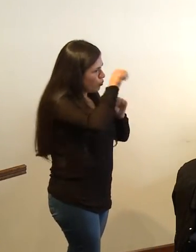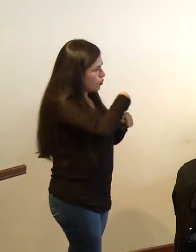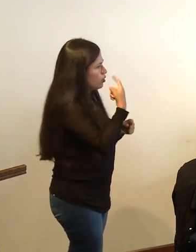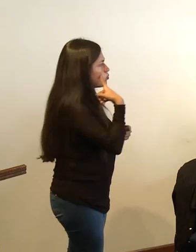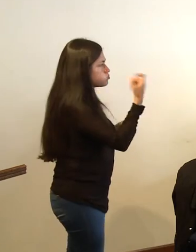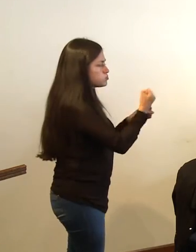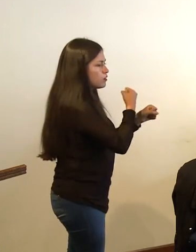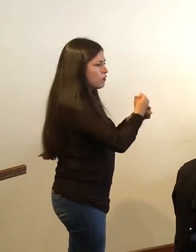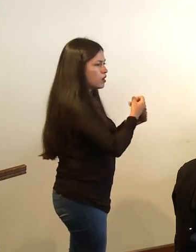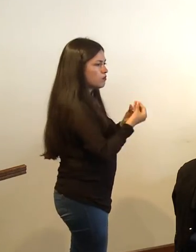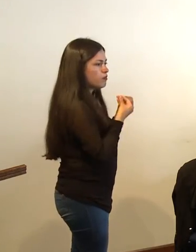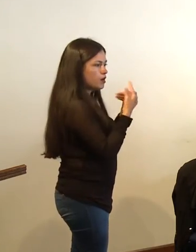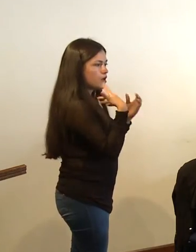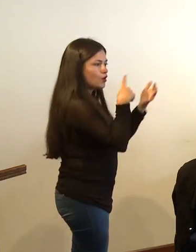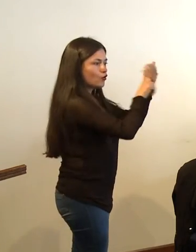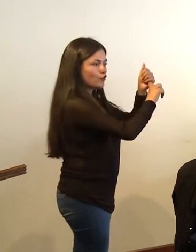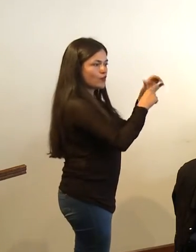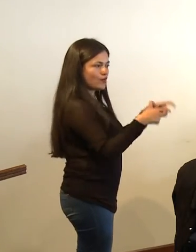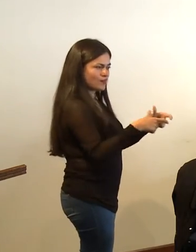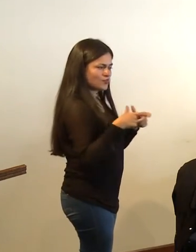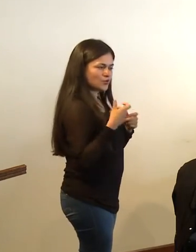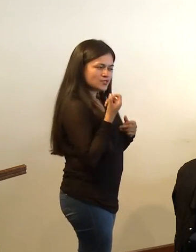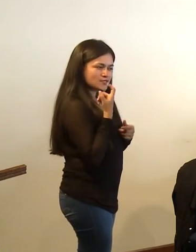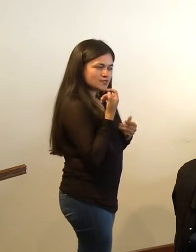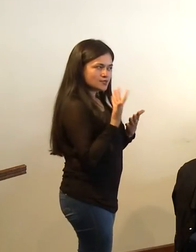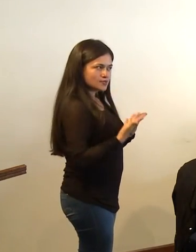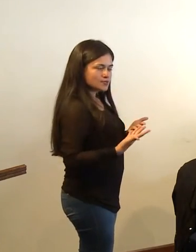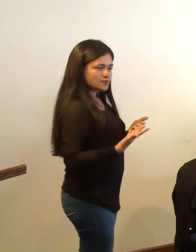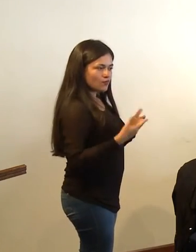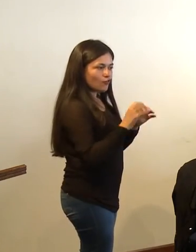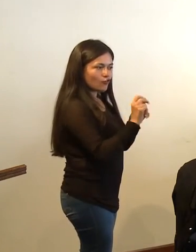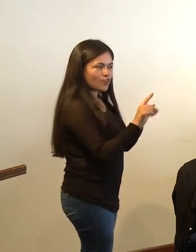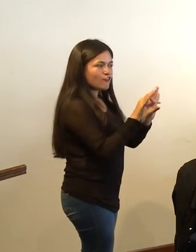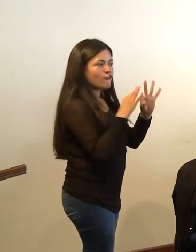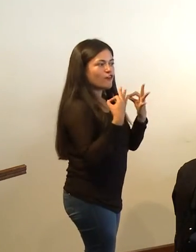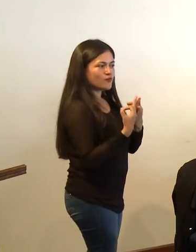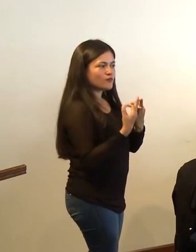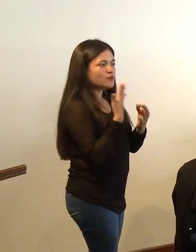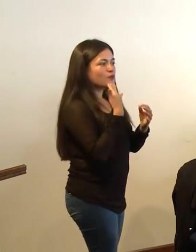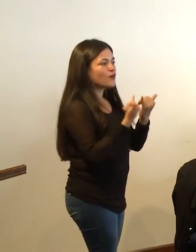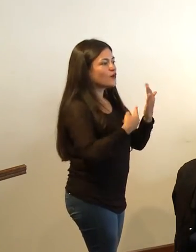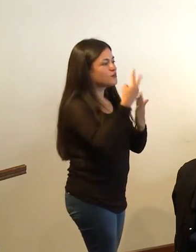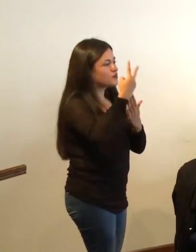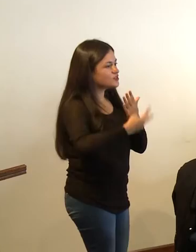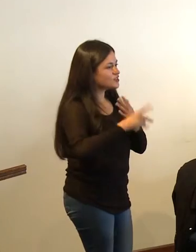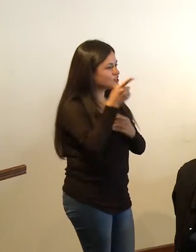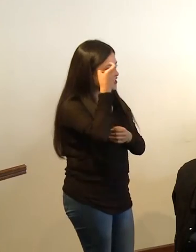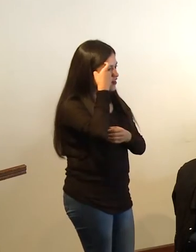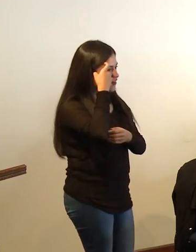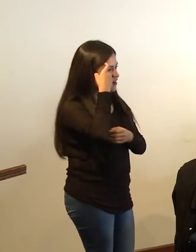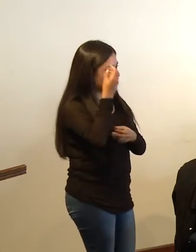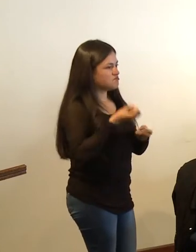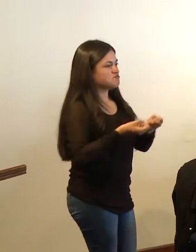sustento? Quiero, entiendo muy bien, es para cosas como Familias en Acción,